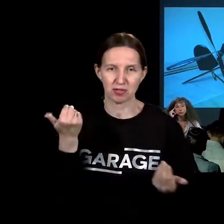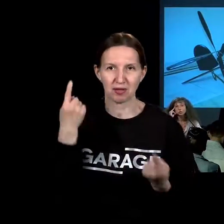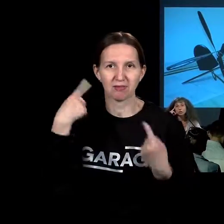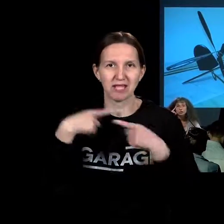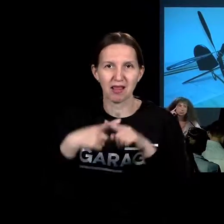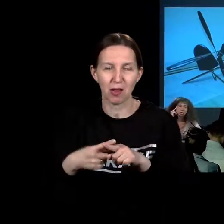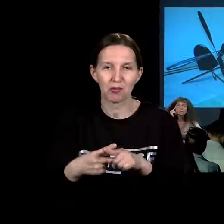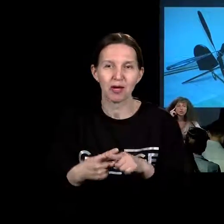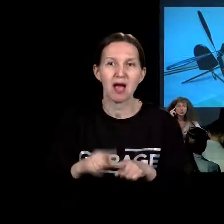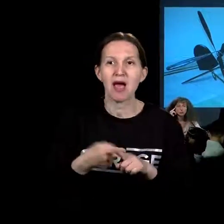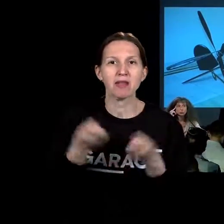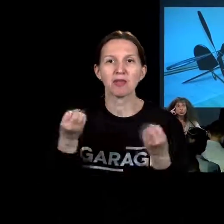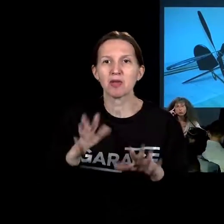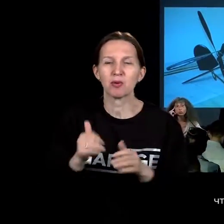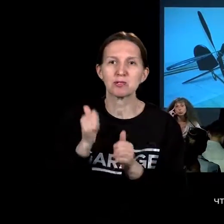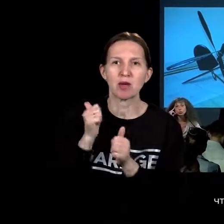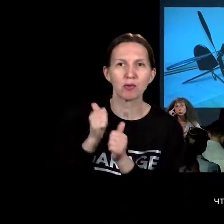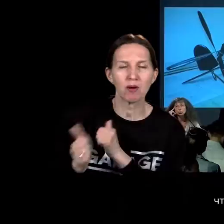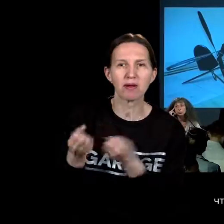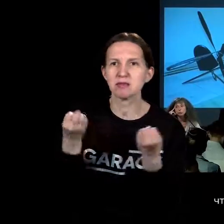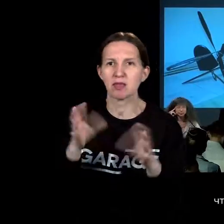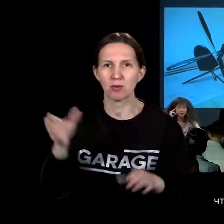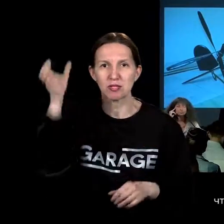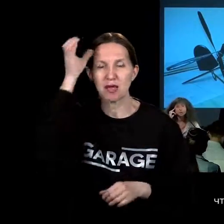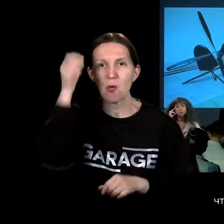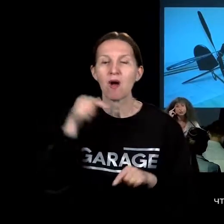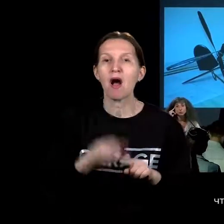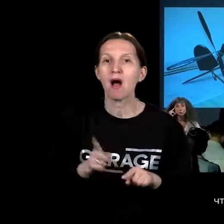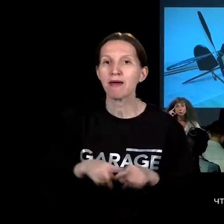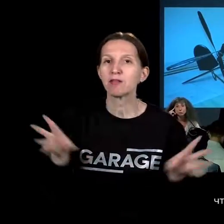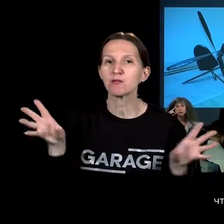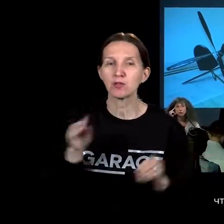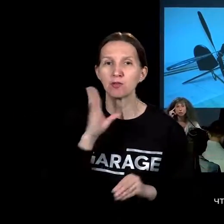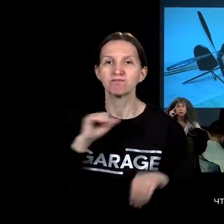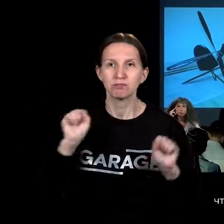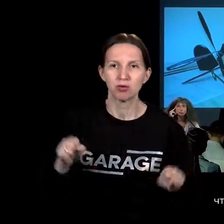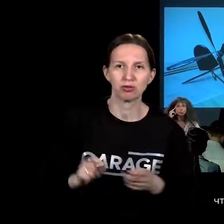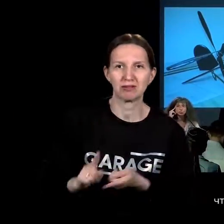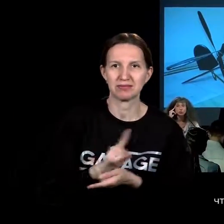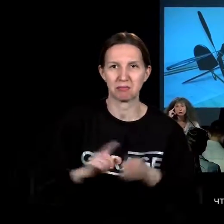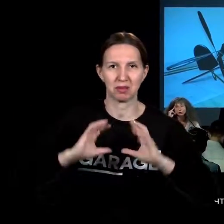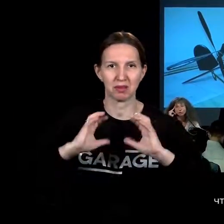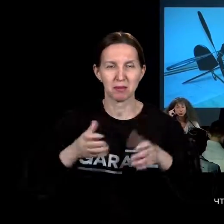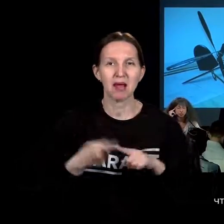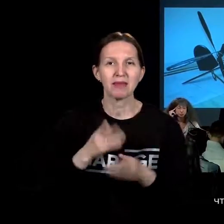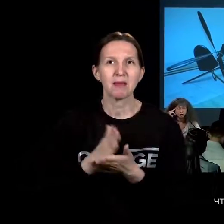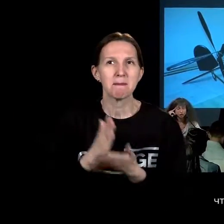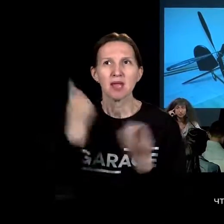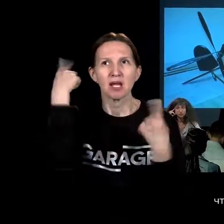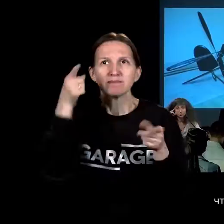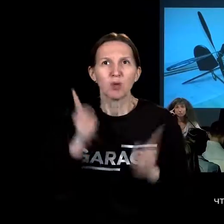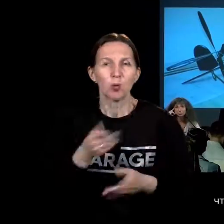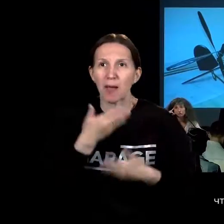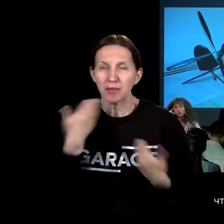это не просто прогресс и наука, это то, что способно изменить мир, это то, что имеет вот эту утопическую или даже, может быть,